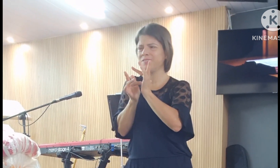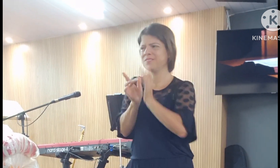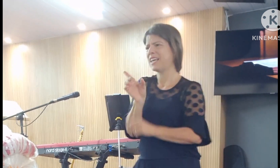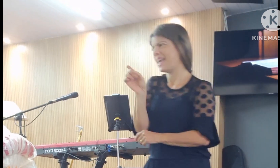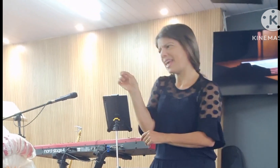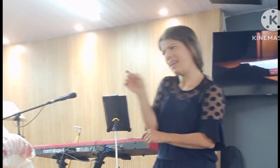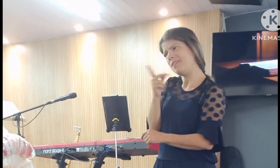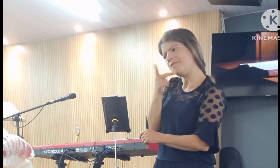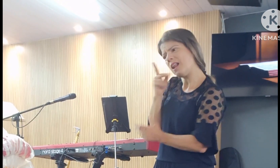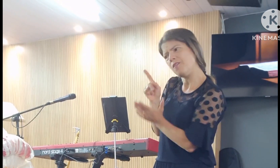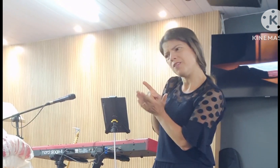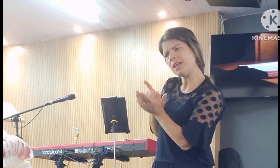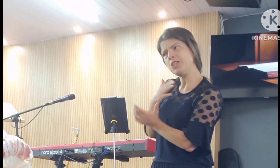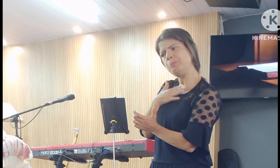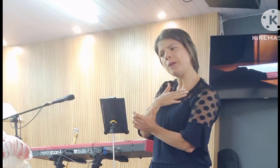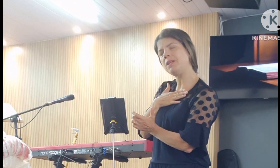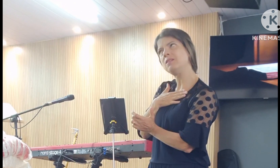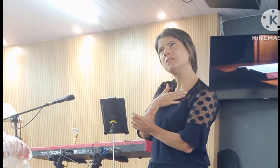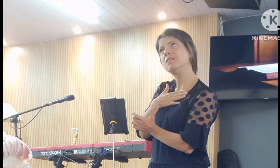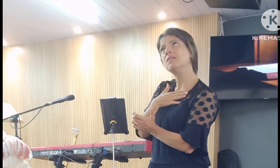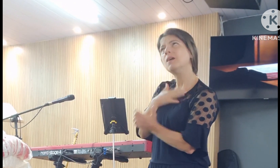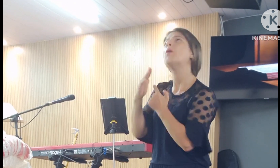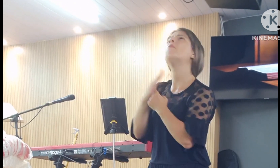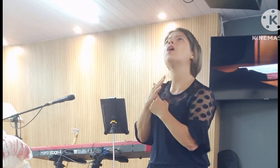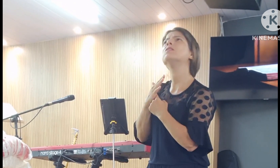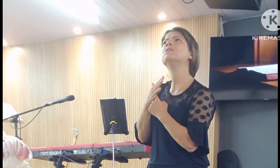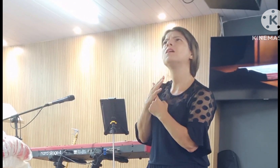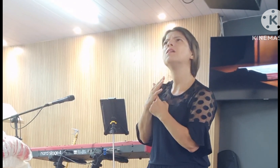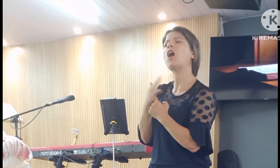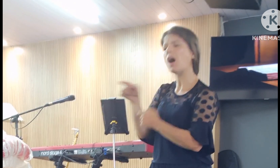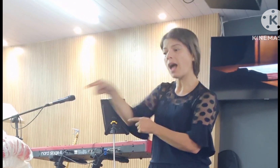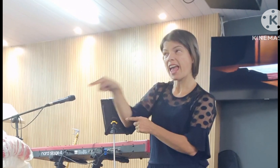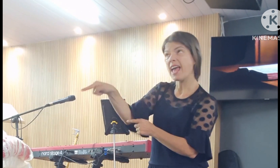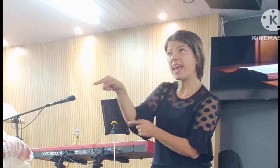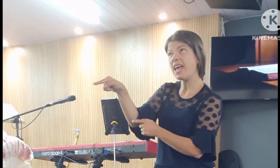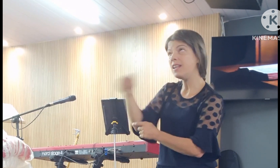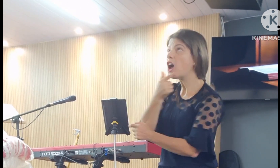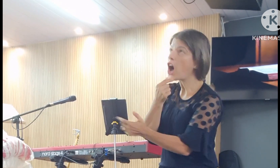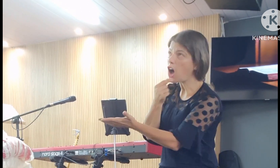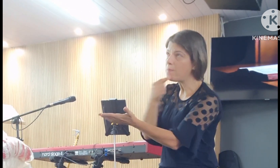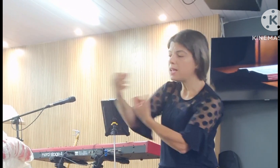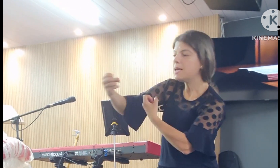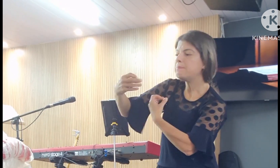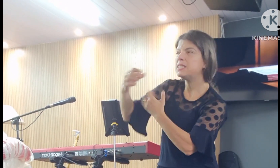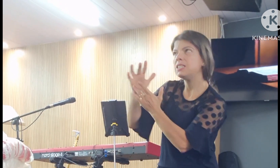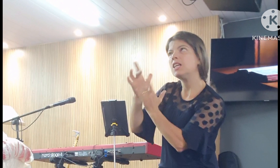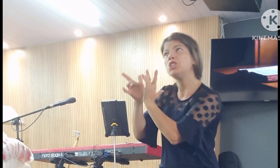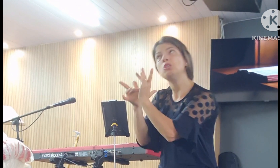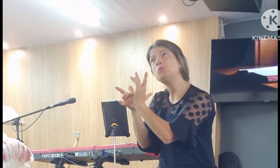mim é verdade, o Senhor me mostra, porque eu quero servir o Senhor. O Senhor sabe que eu